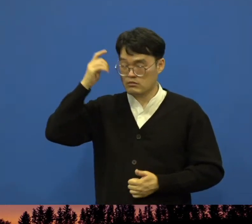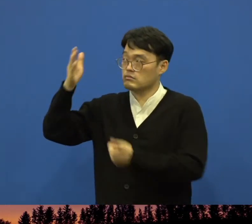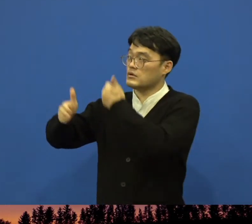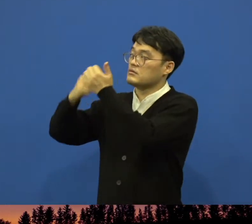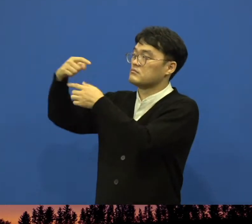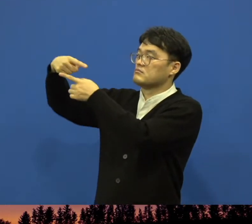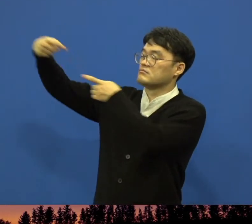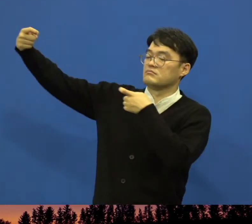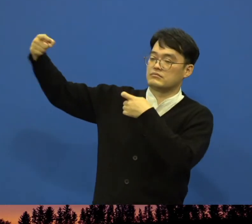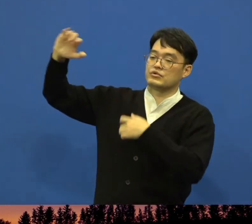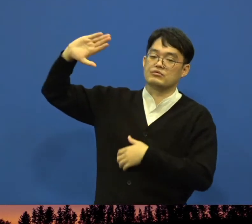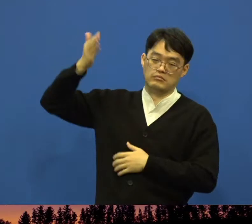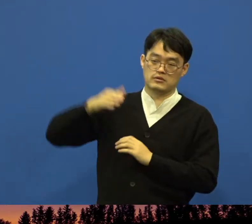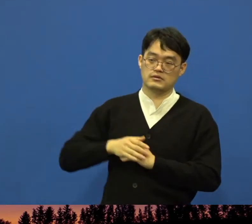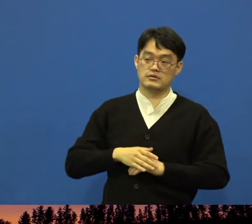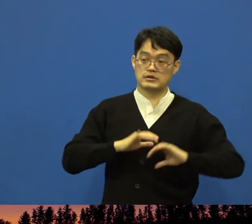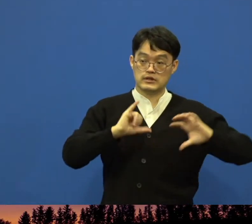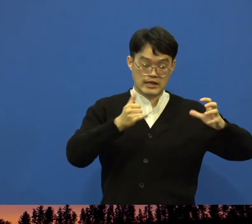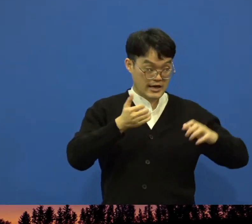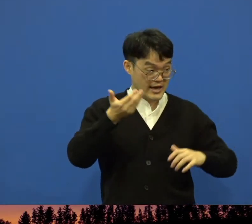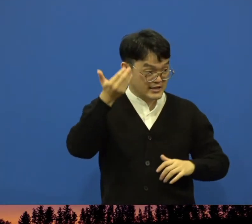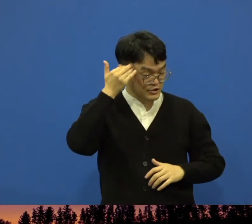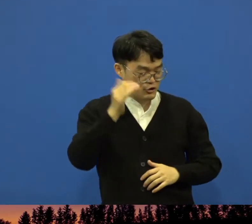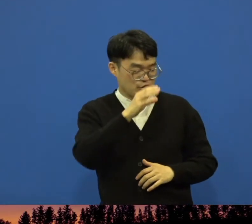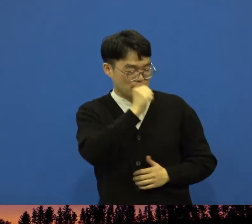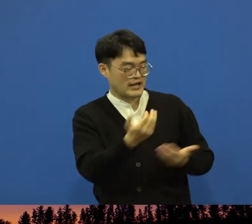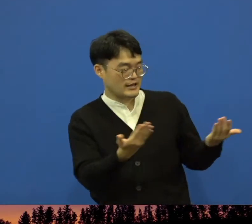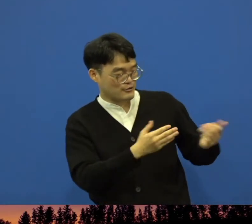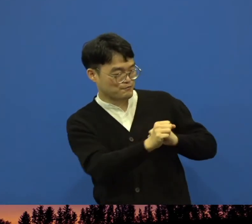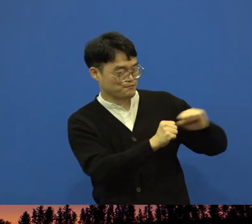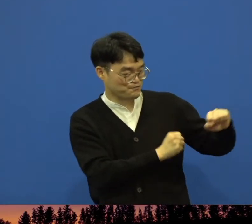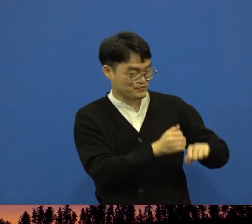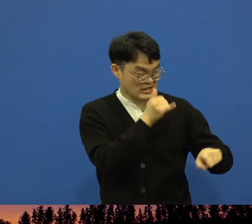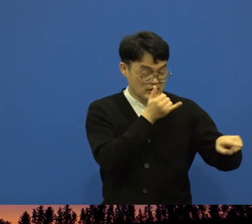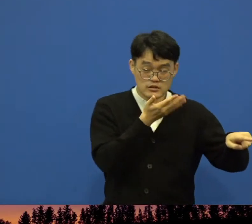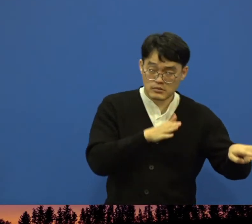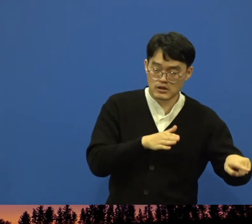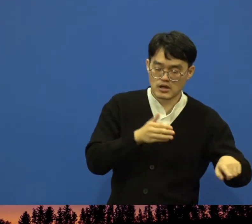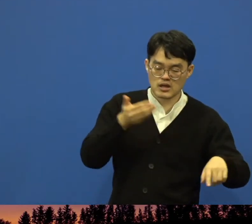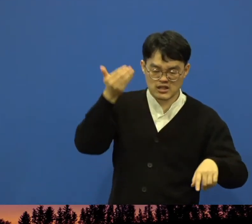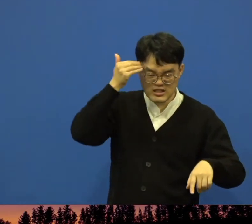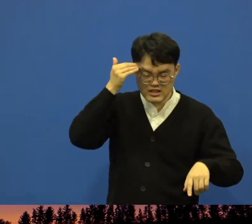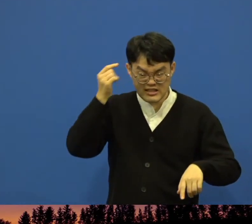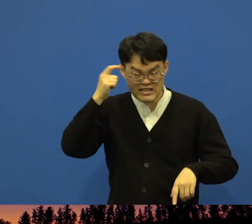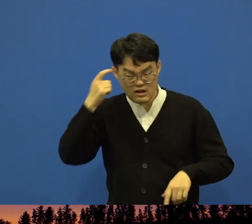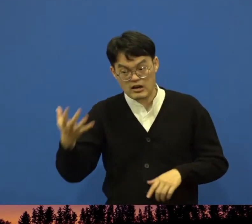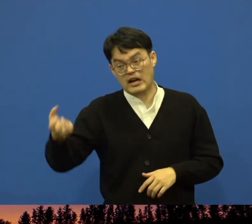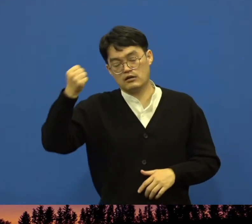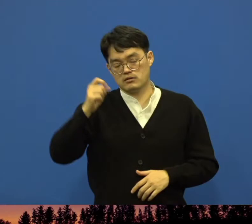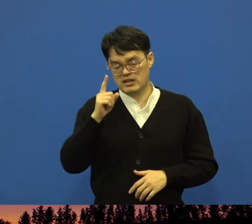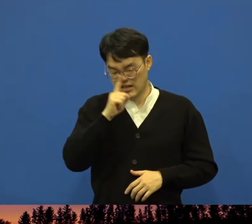세상의 지식으로 선한 일을 하기도 하지만 반대로 악한 일을 자행하기도 해요. 그죠?